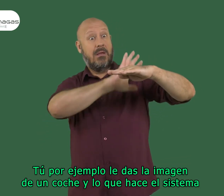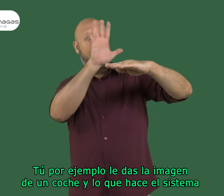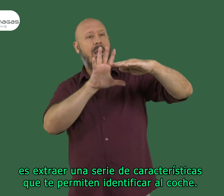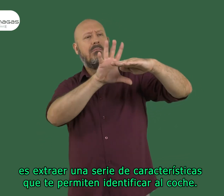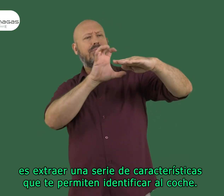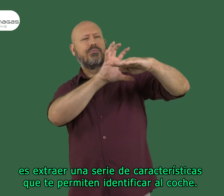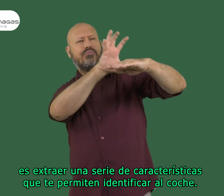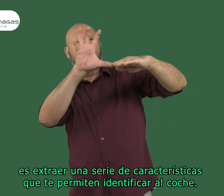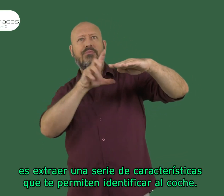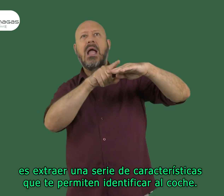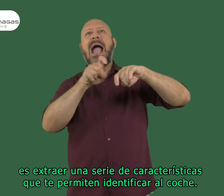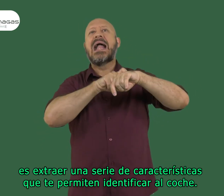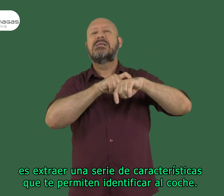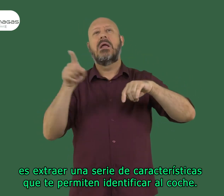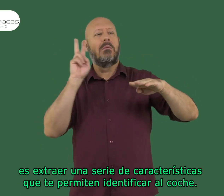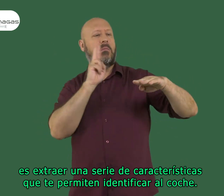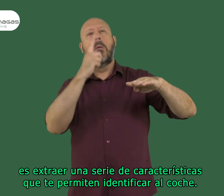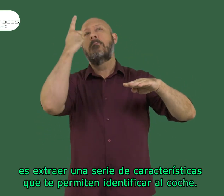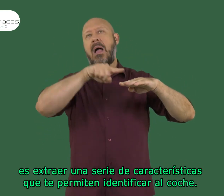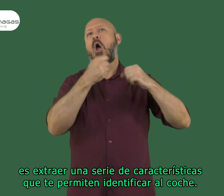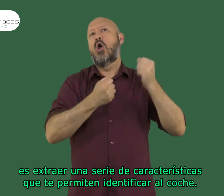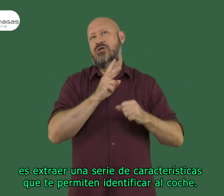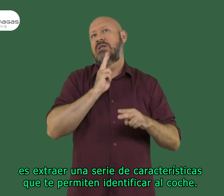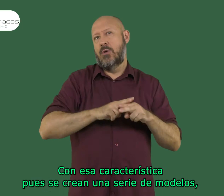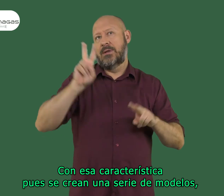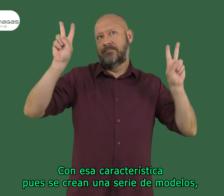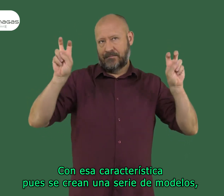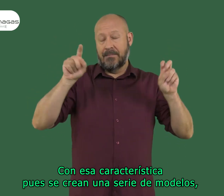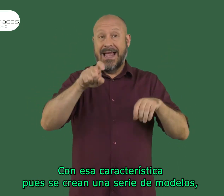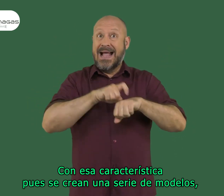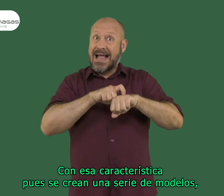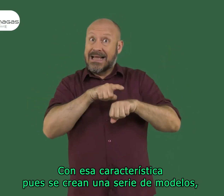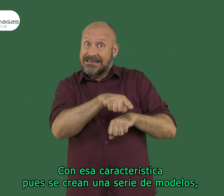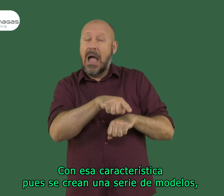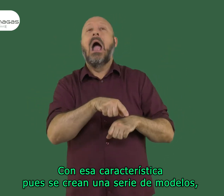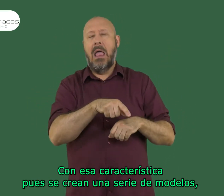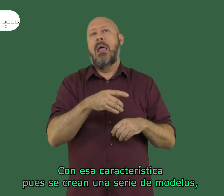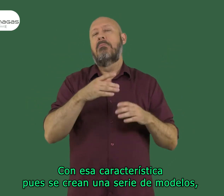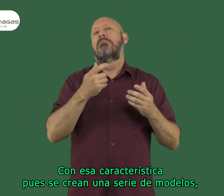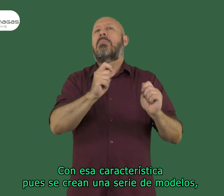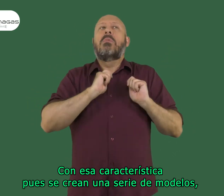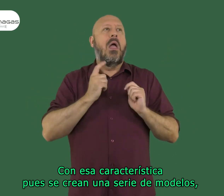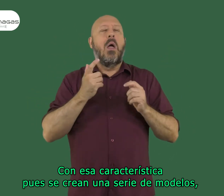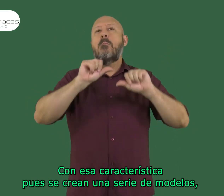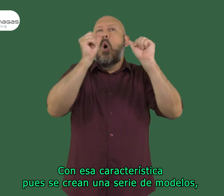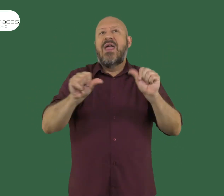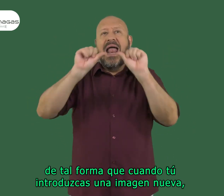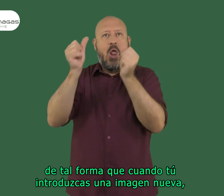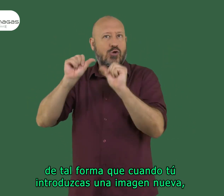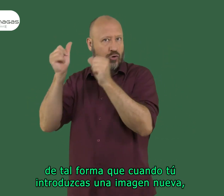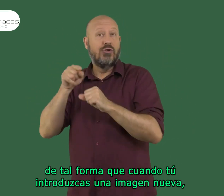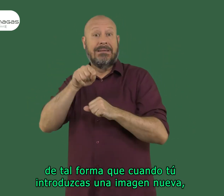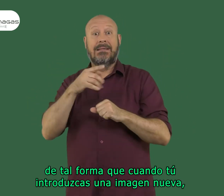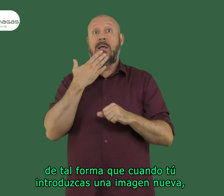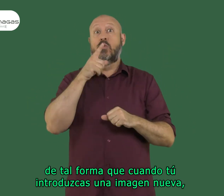es extraer una serie de características que te permiten identificar al coche. Con esas características pues se crean una serie de modelos que